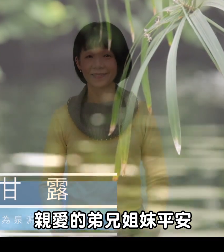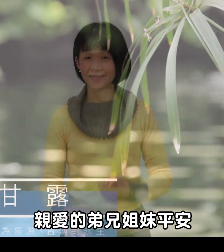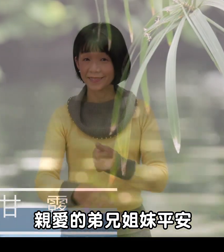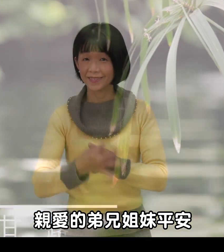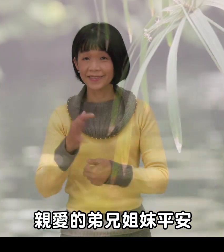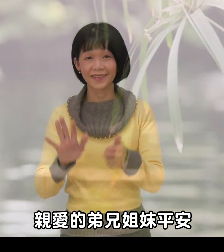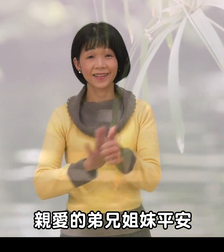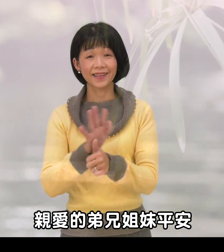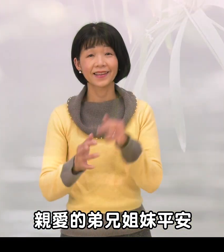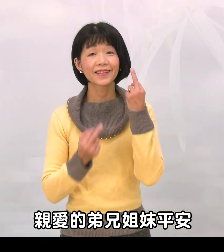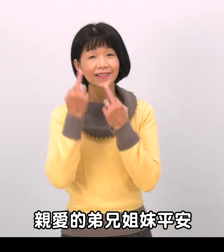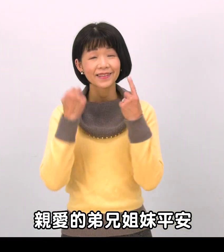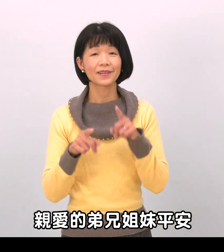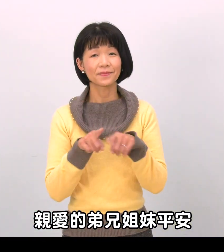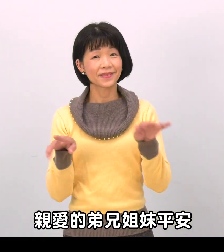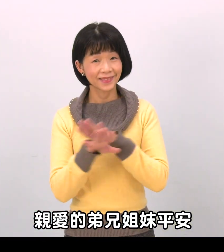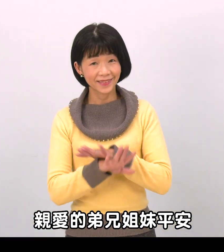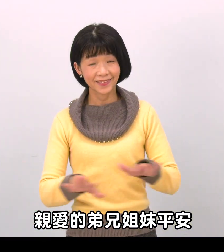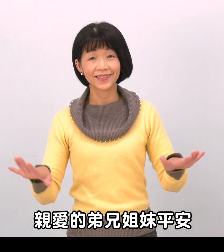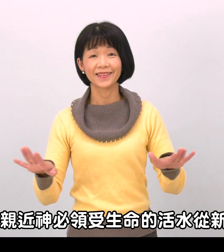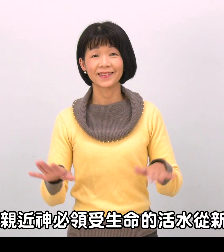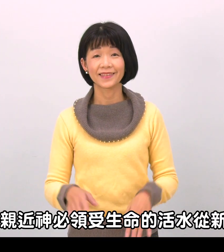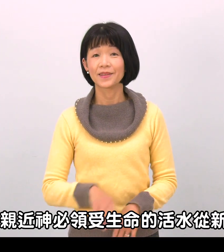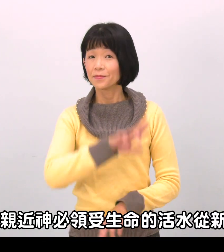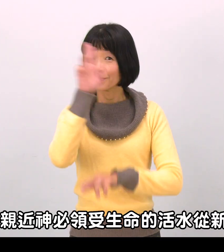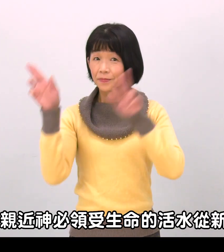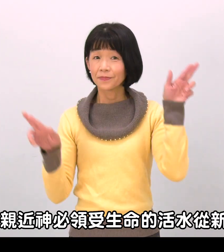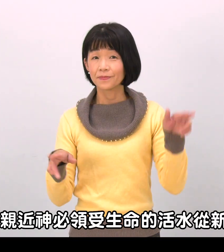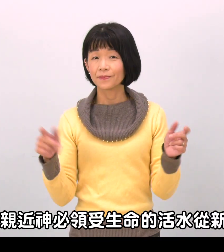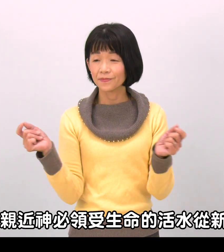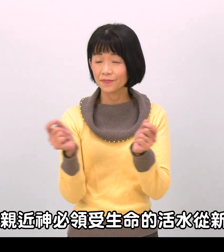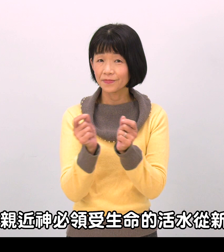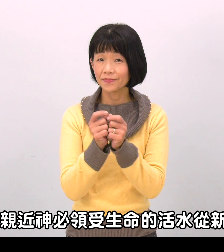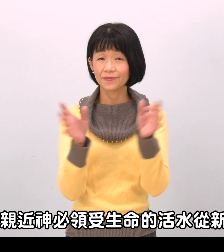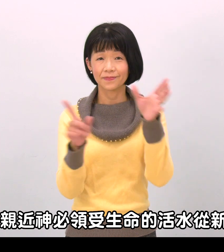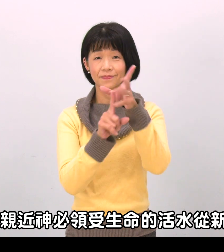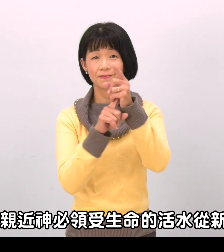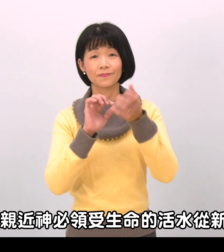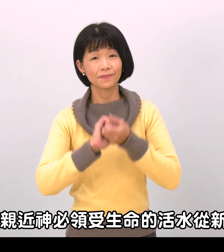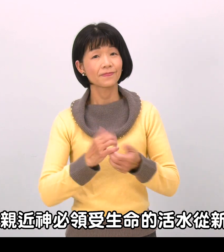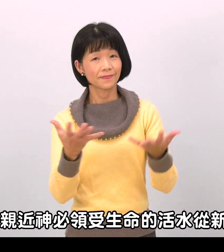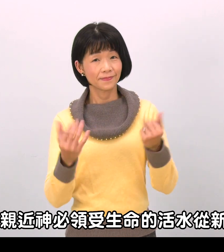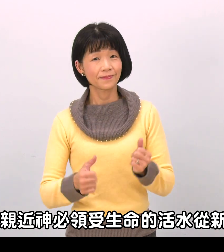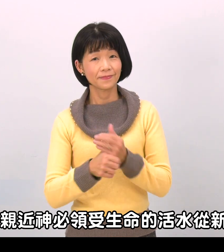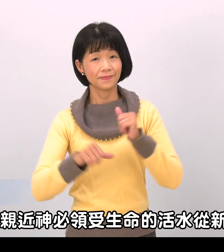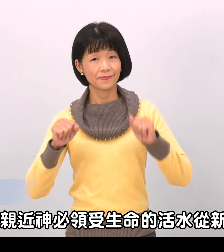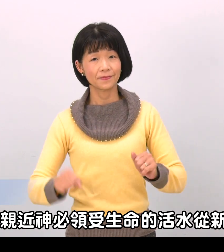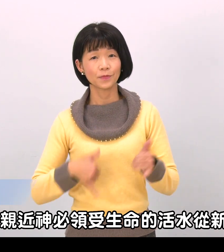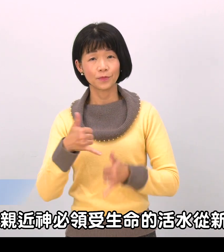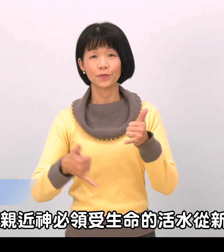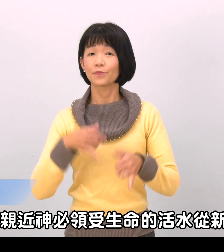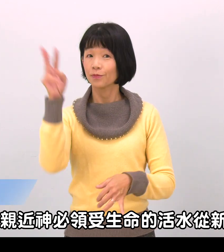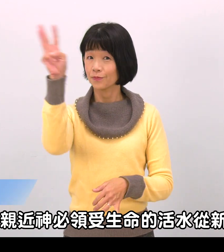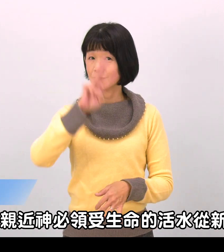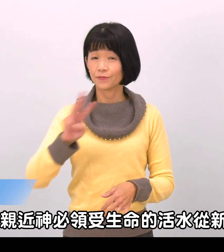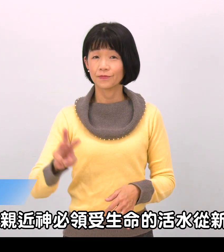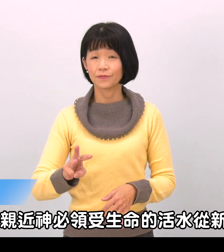亲爱的弟兄姐妹平安，每天亲近神必领受生命的活水，重新得